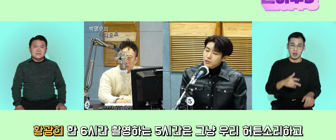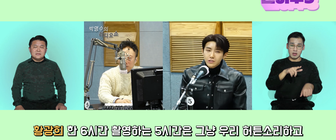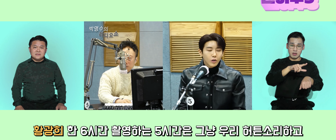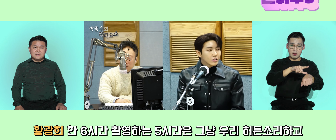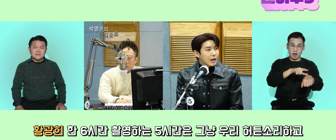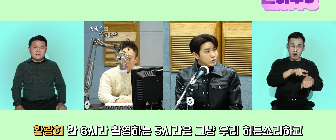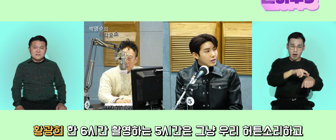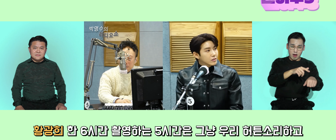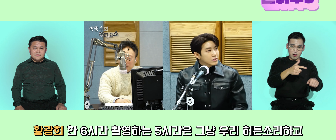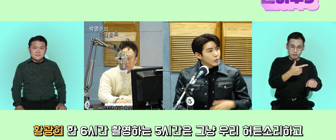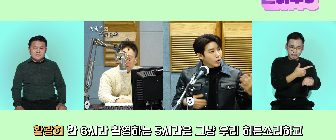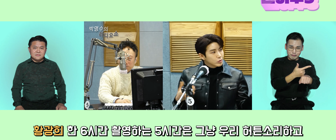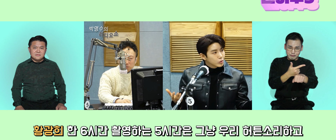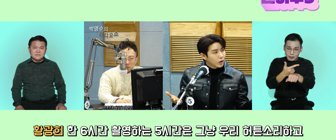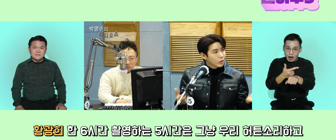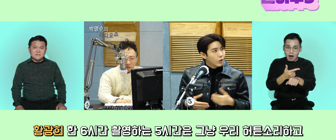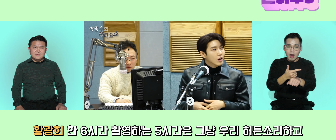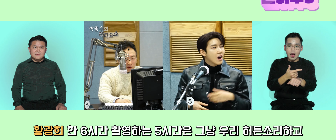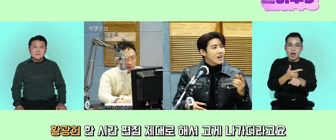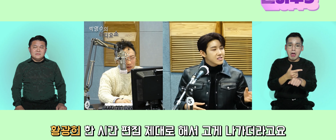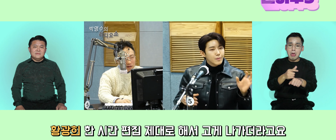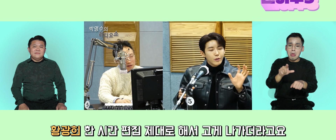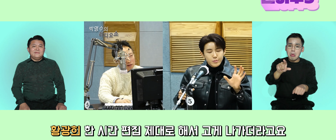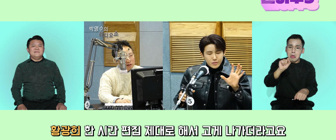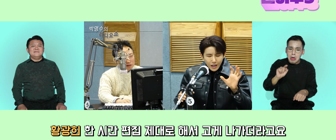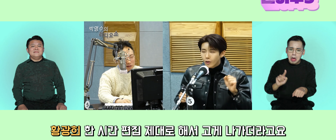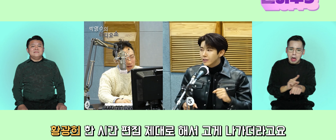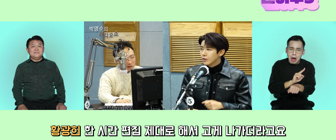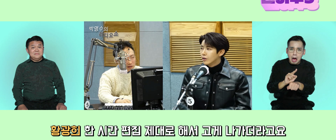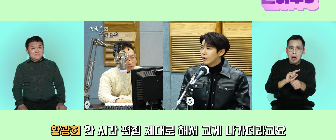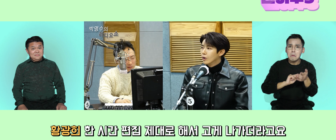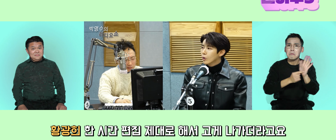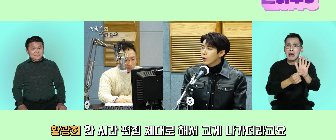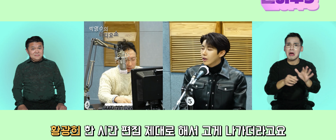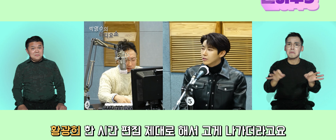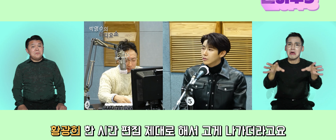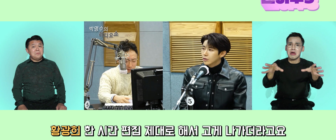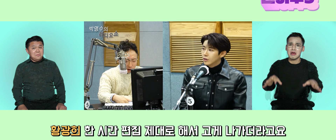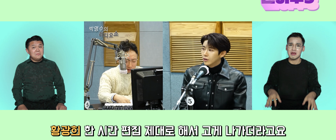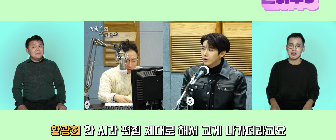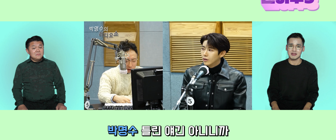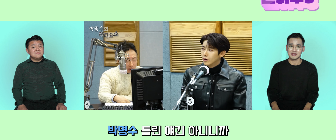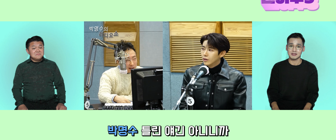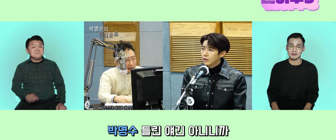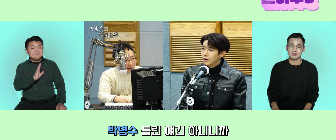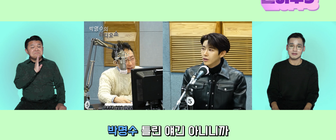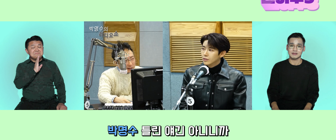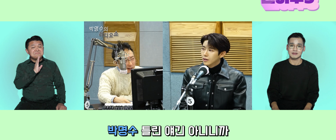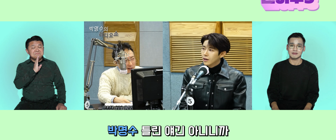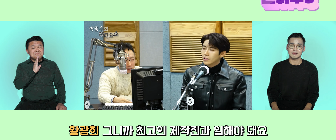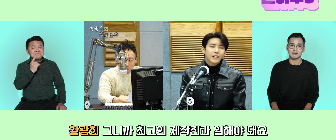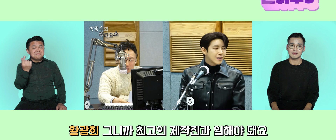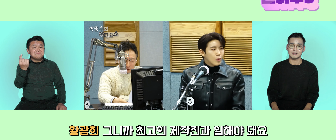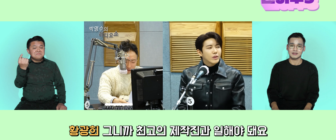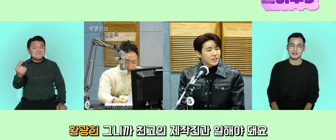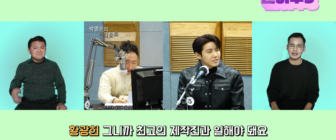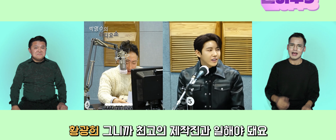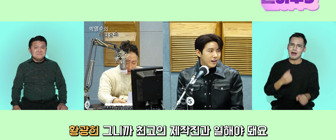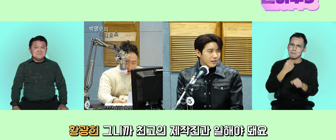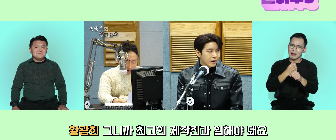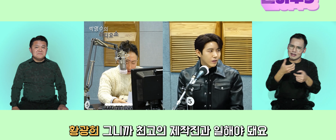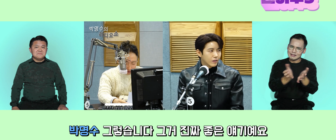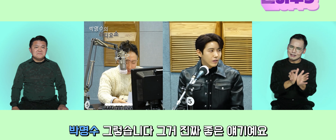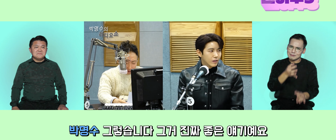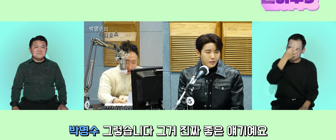6시간 촬영하는데 5시간은 그냥 우리 허튼 소리하고 한 시간 편집 제대로 해서 고개 나가더라고요. 뭐 틀린 얘기는 아니니까 네. 그러니까 최고의